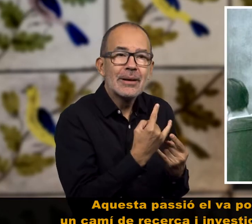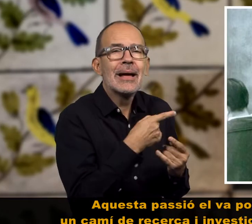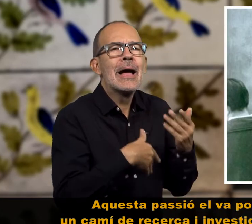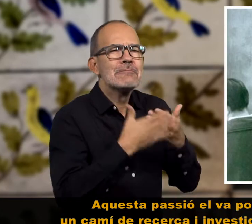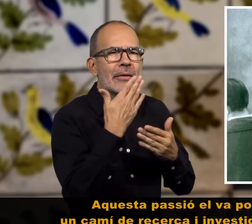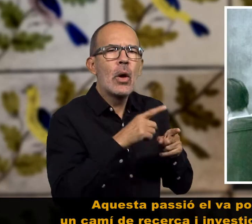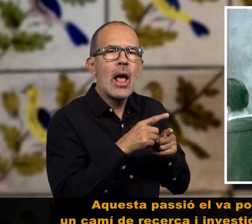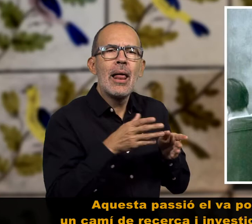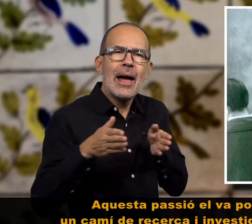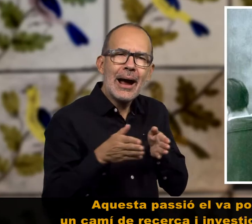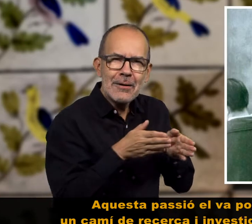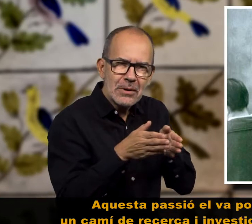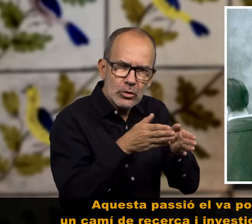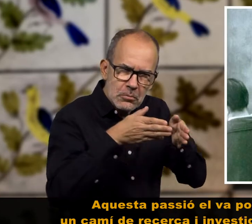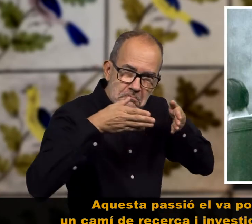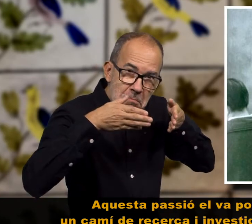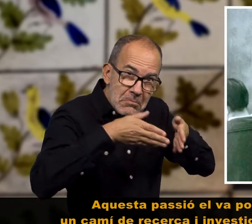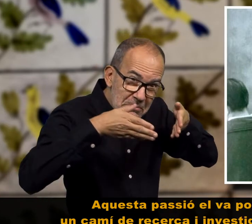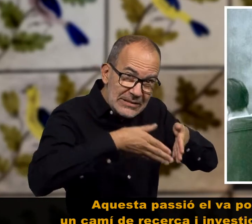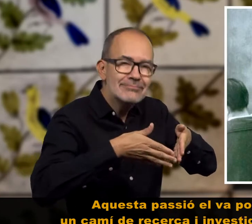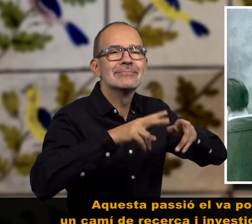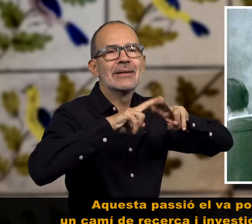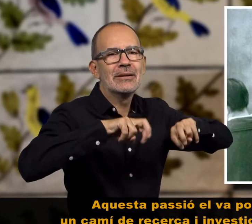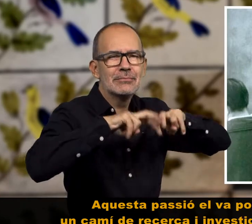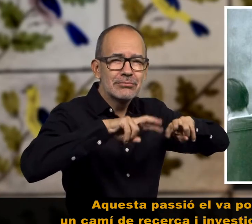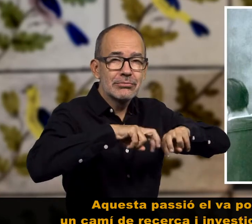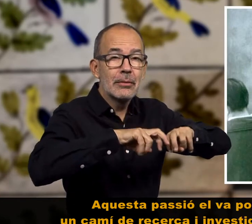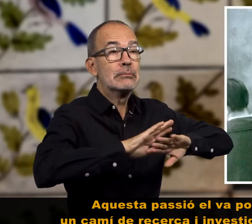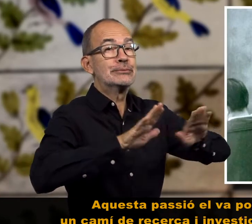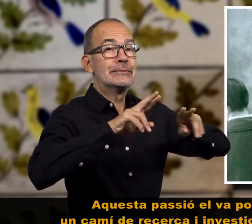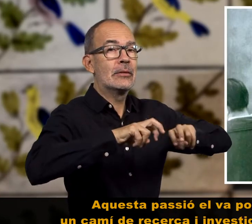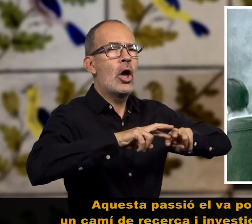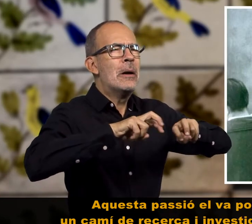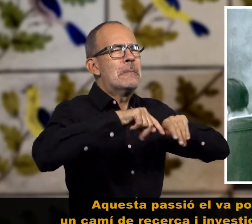Aquesta passió el va portar a iniciar un camí de recerca i investigació exhaustiva.